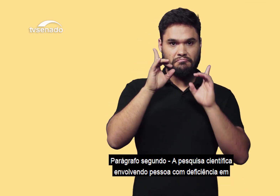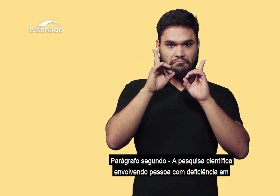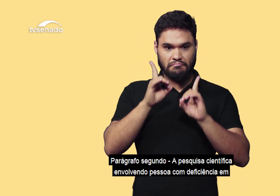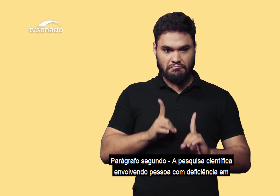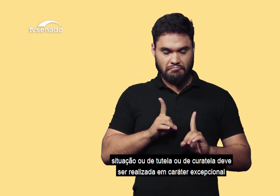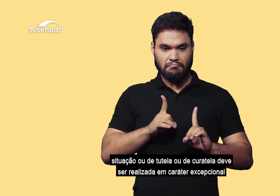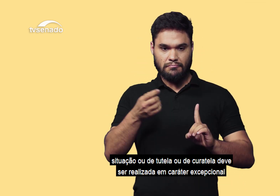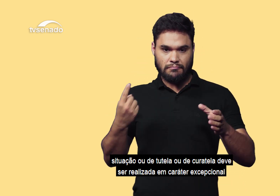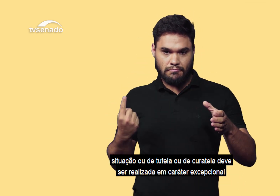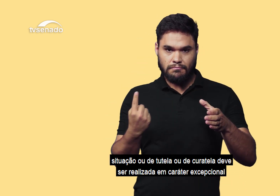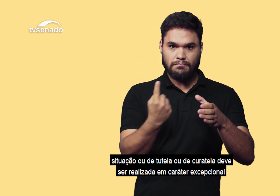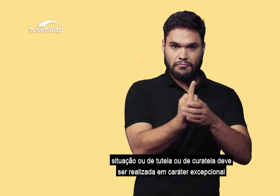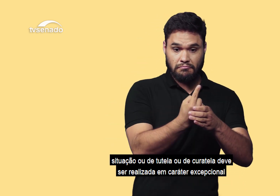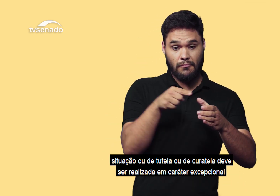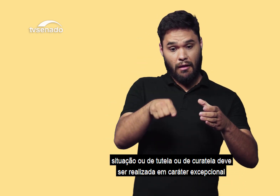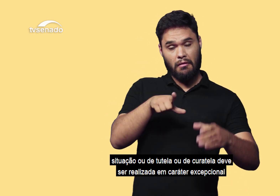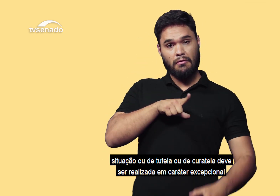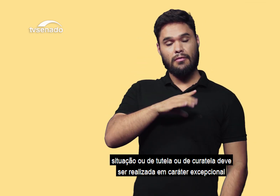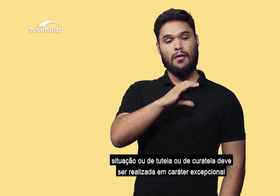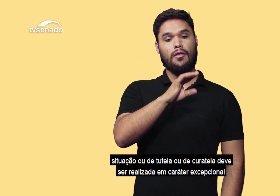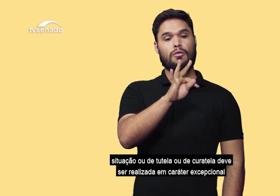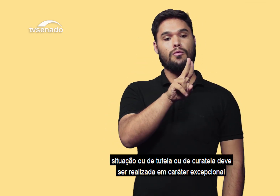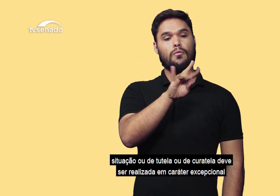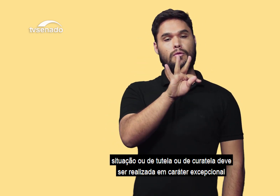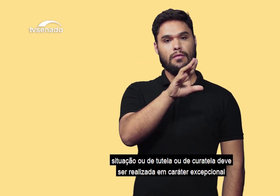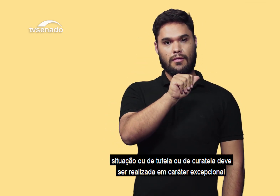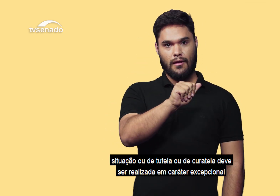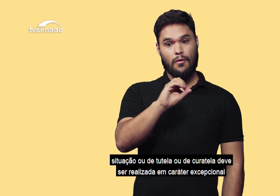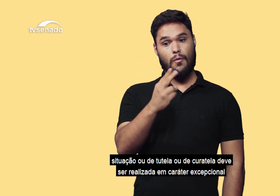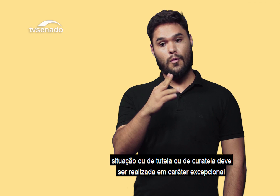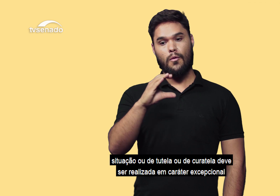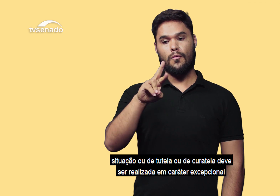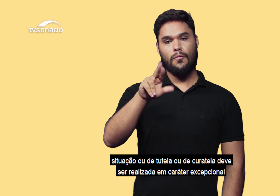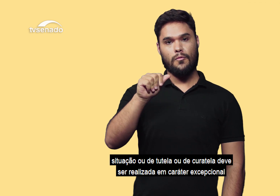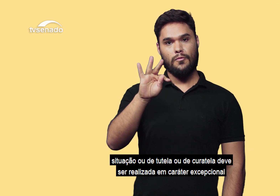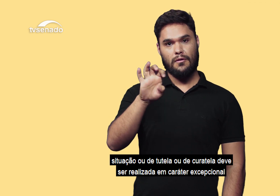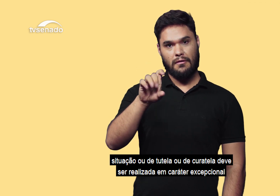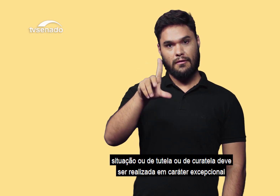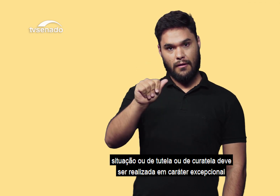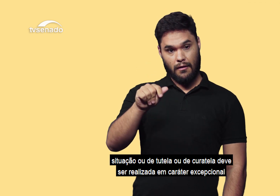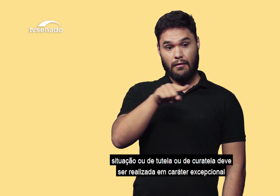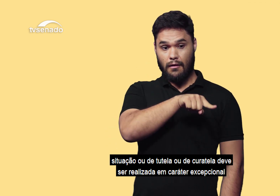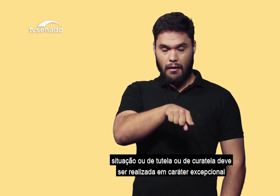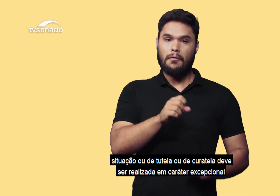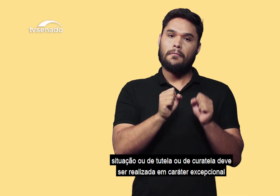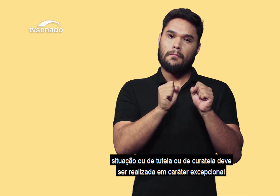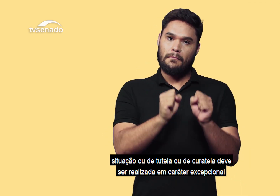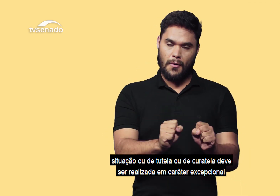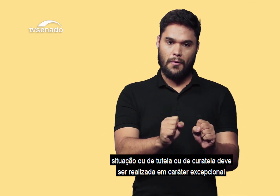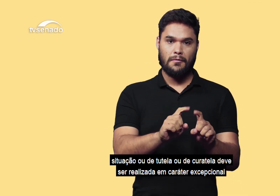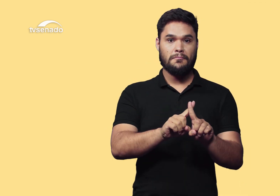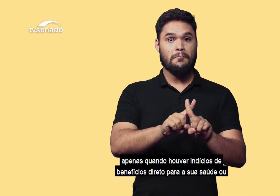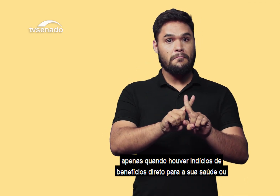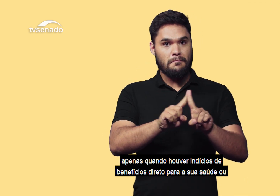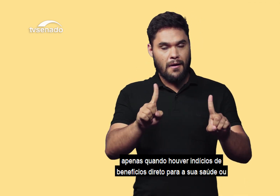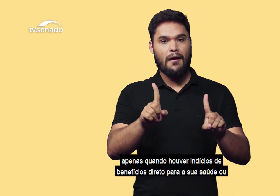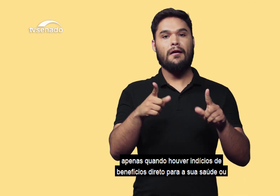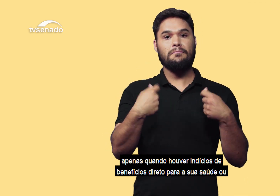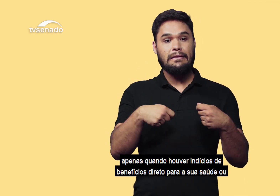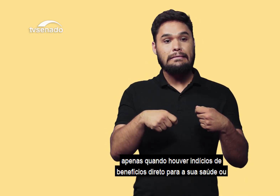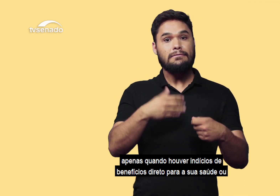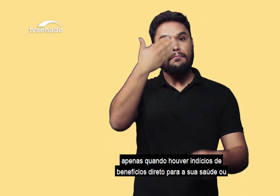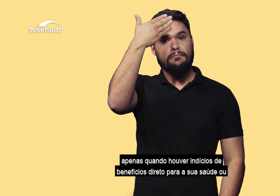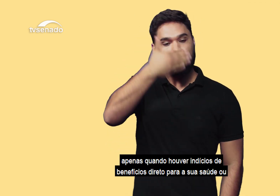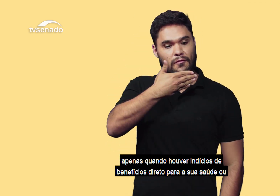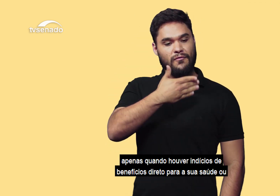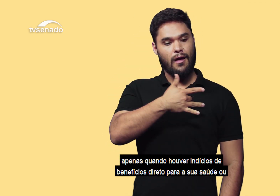deficiência em situação de tutela ou de curatela deve ser realizada em caráter excepcional apenas